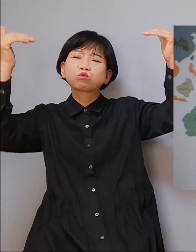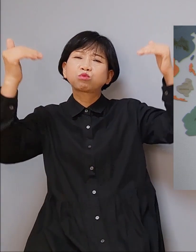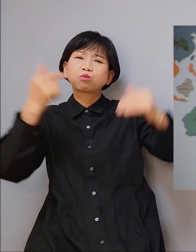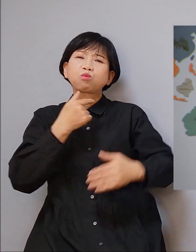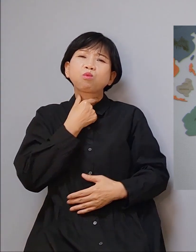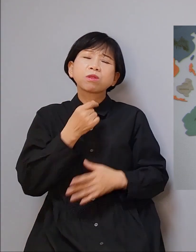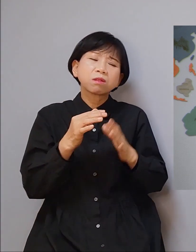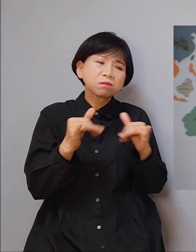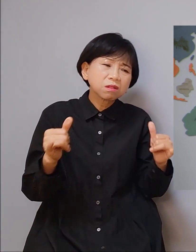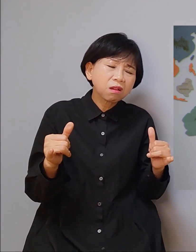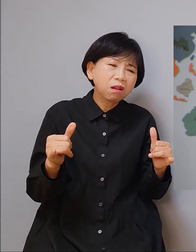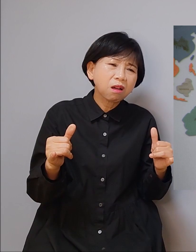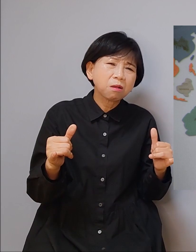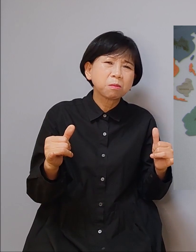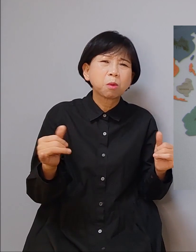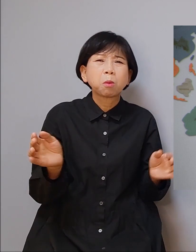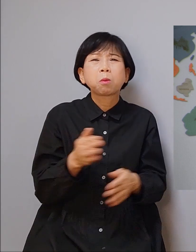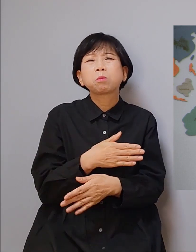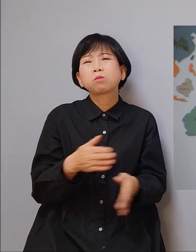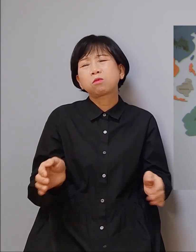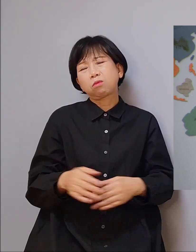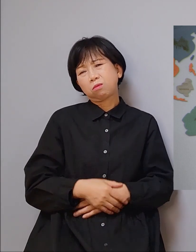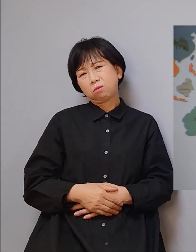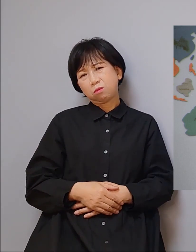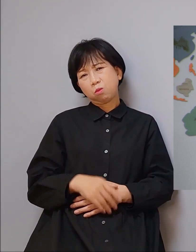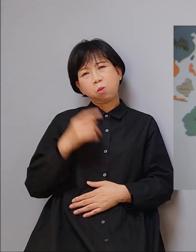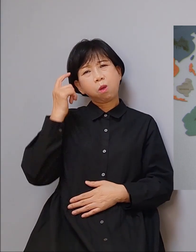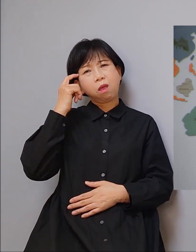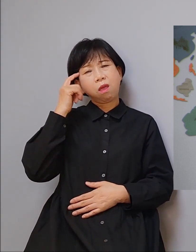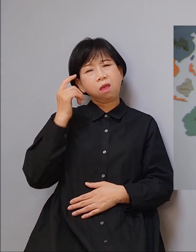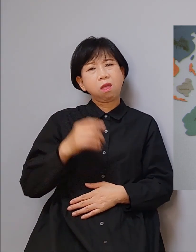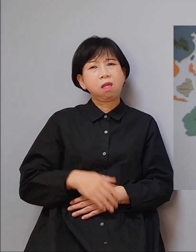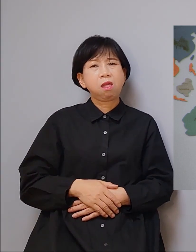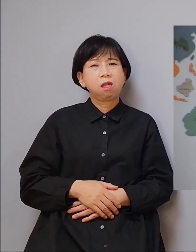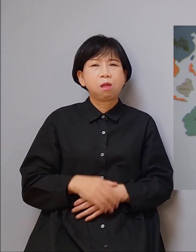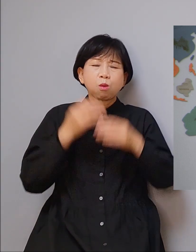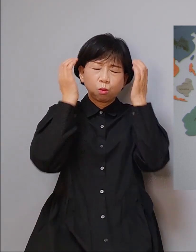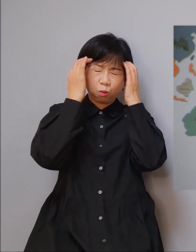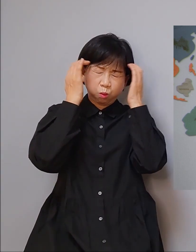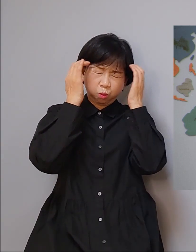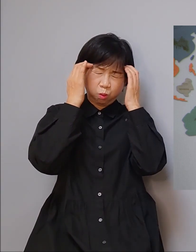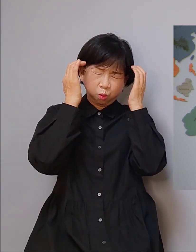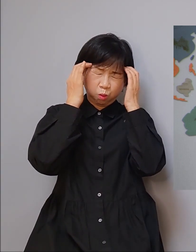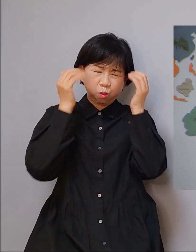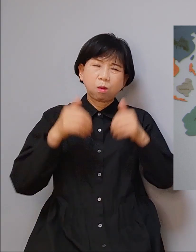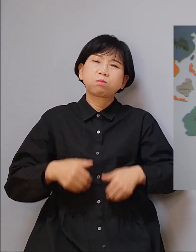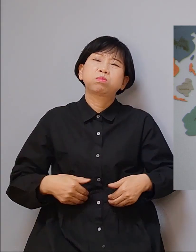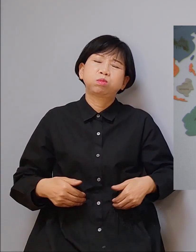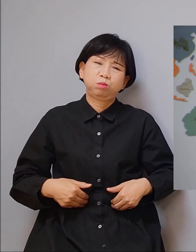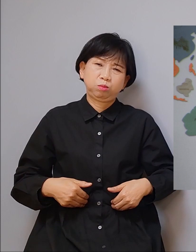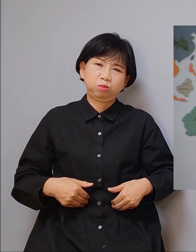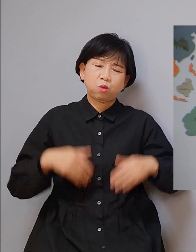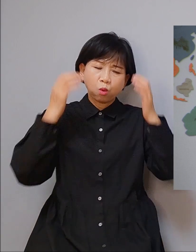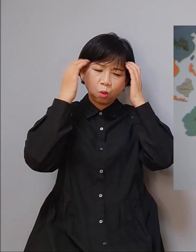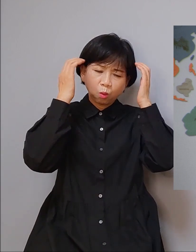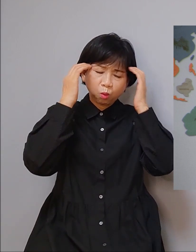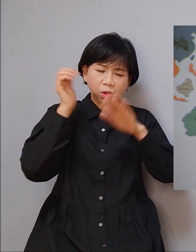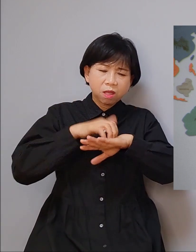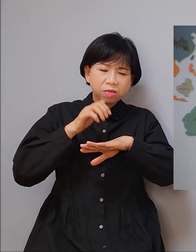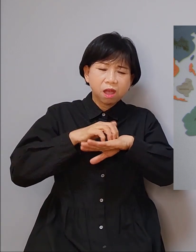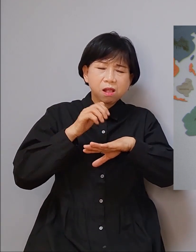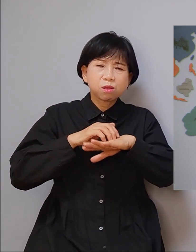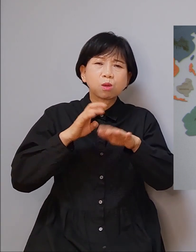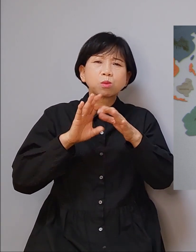성숙해지기를 원하는 사람은 드뭅니다. 왜냐하면 고통이라는 시간을 겪어야 하기 때문에,